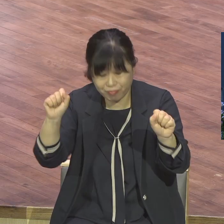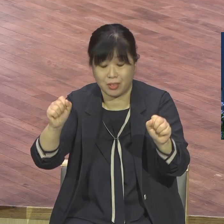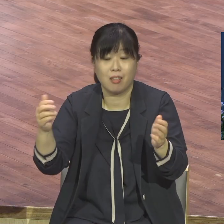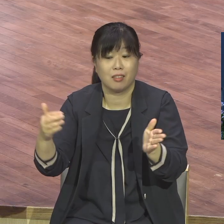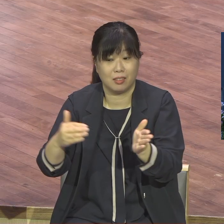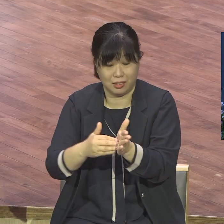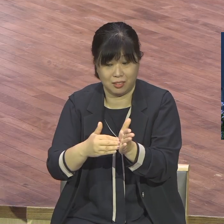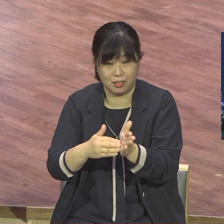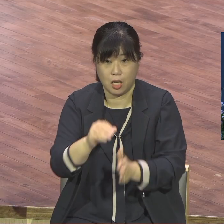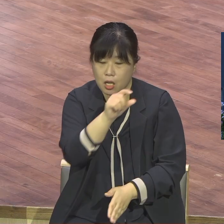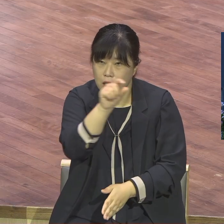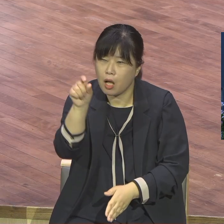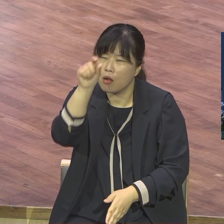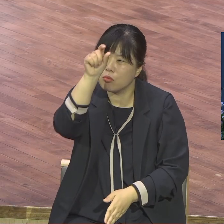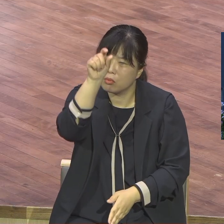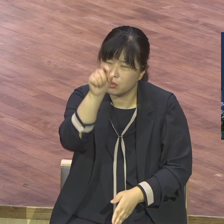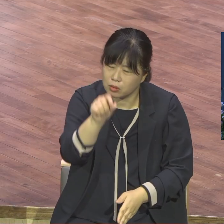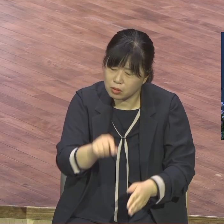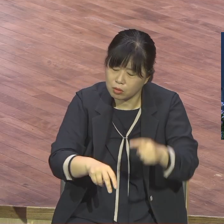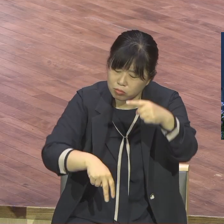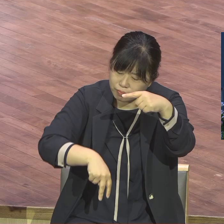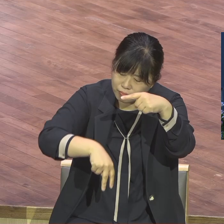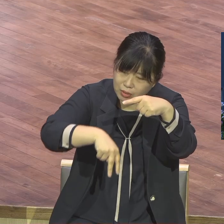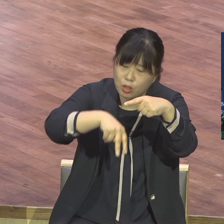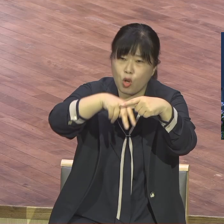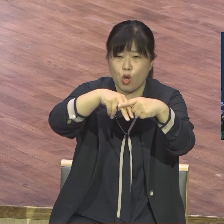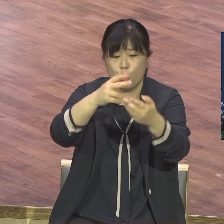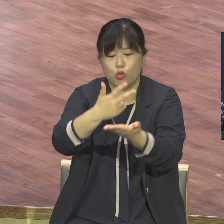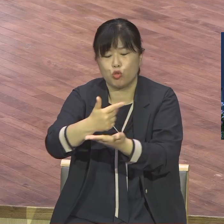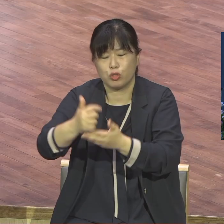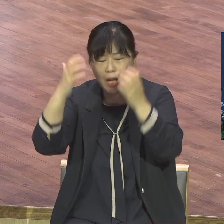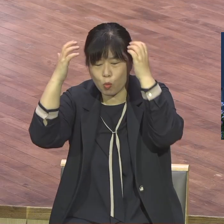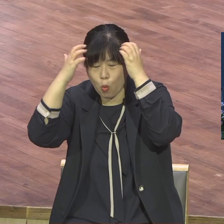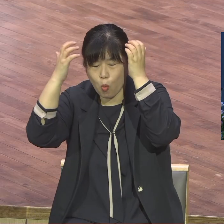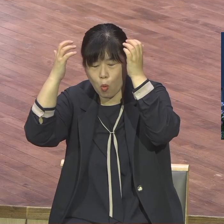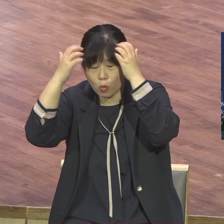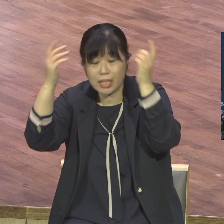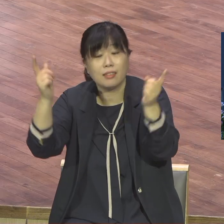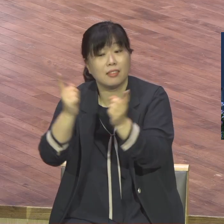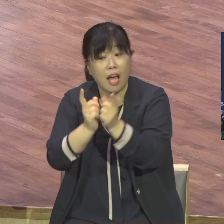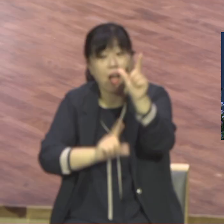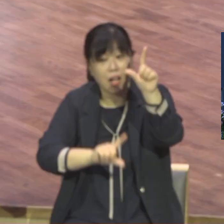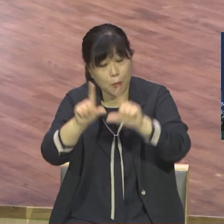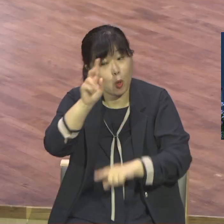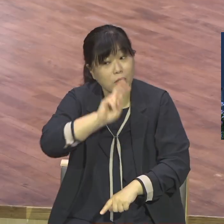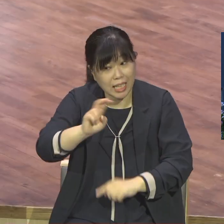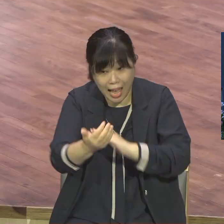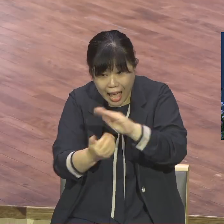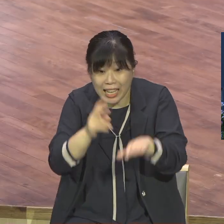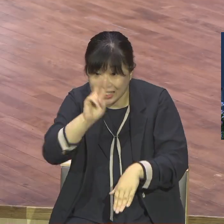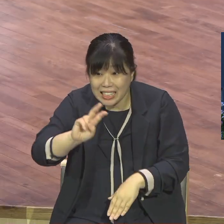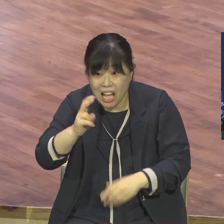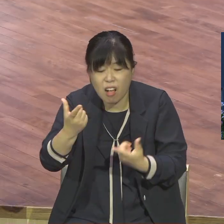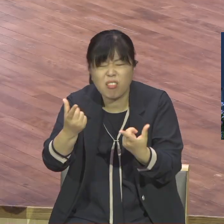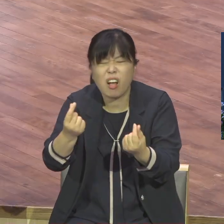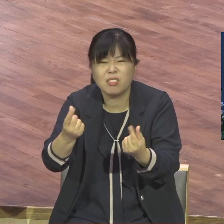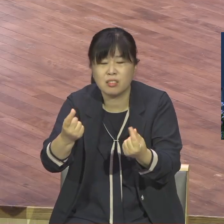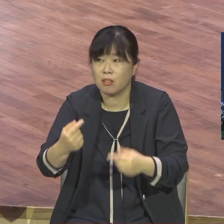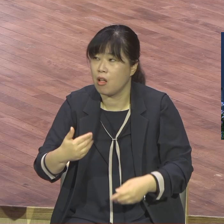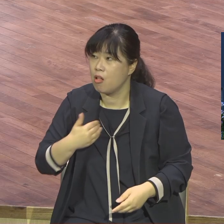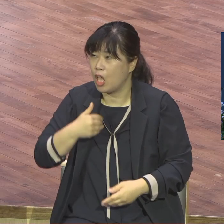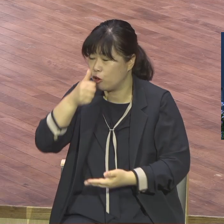십자가 서서니 주가 고난을 당한 표라. 주님께서 내 대신 내가 지어야 될 그 십자가 그 고통 그 저수를 주님이